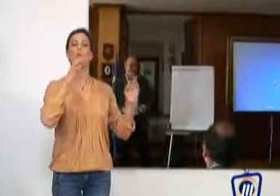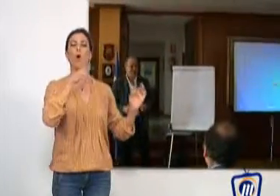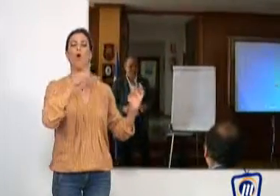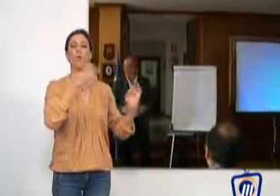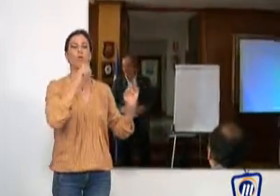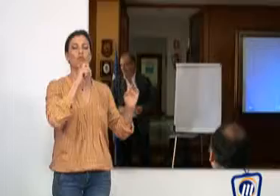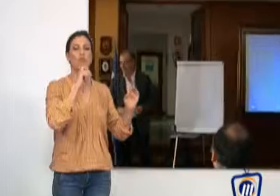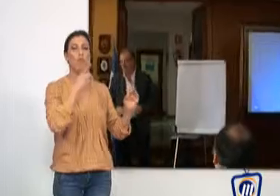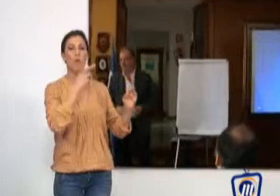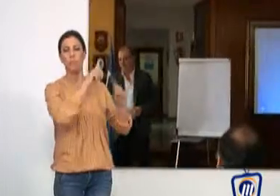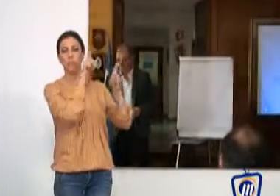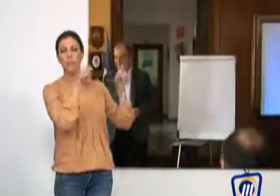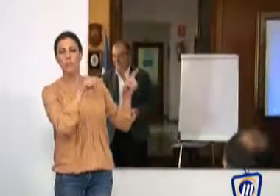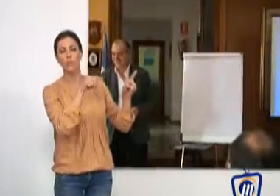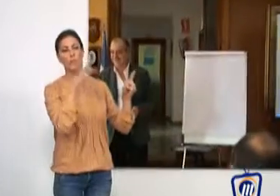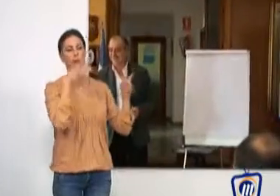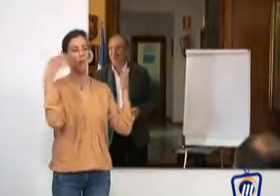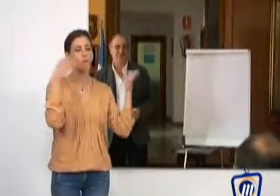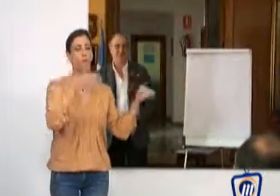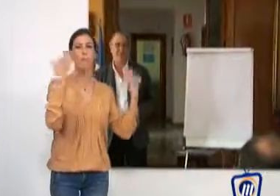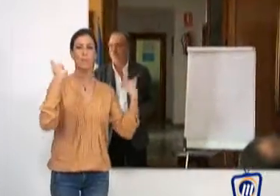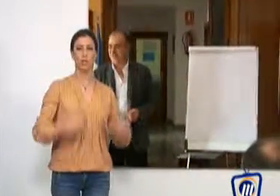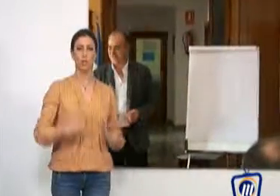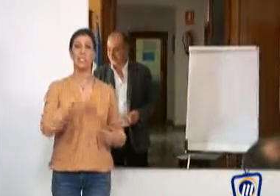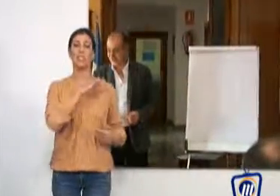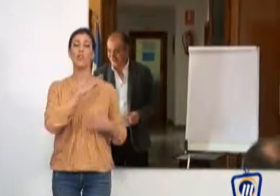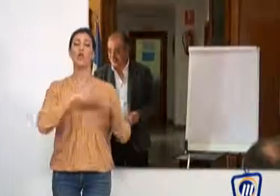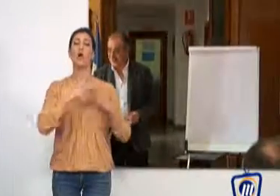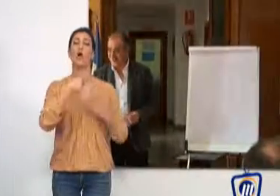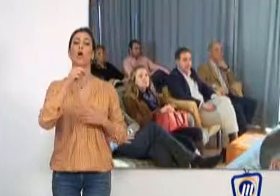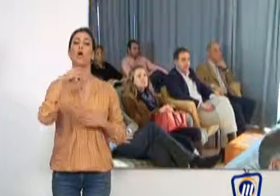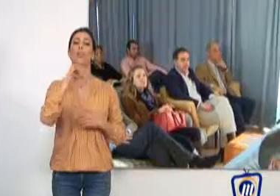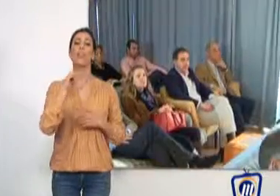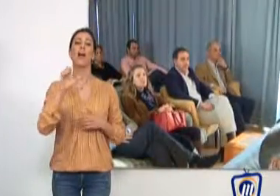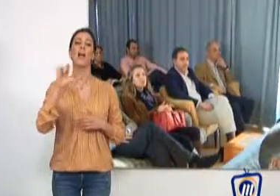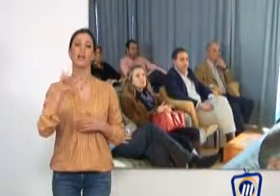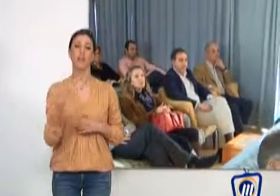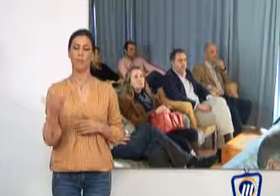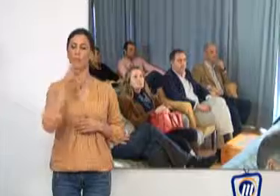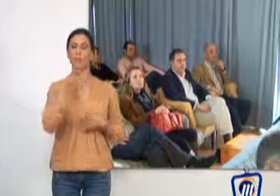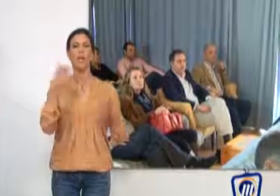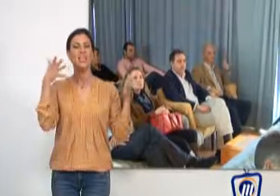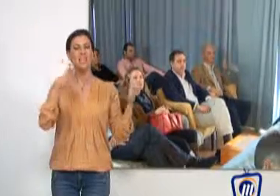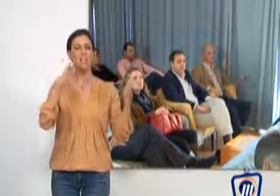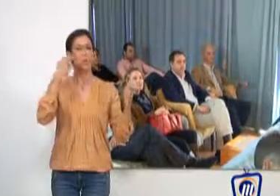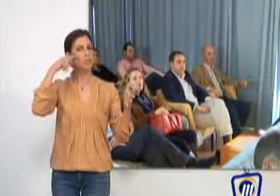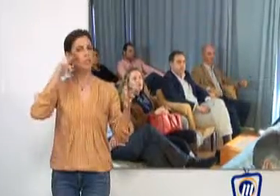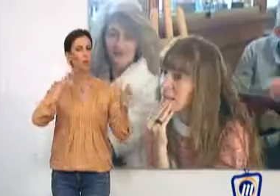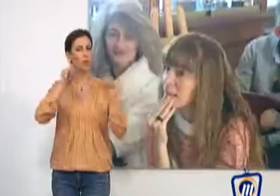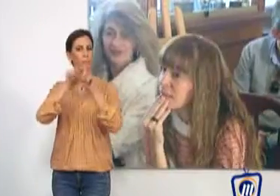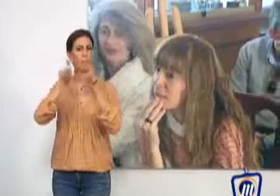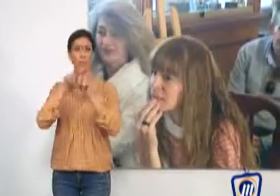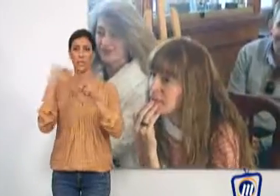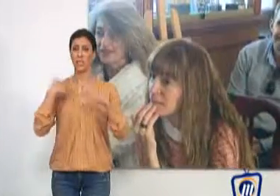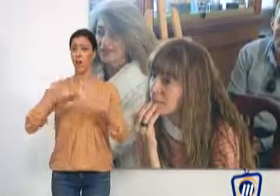paradigma sobre el enfoque personal a cargo de Gonzalo Fernández experto asesor de empresas que